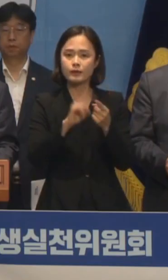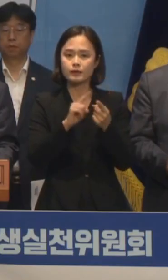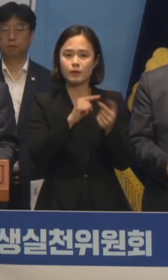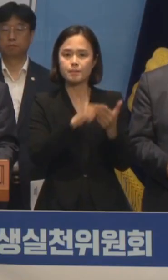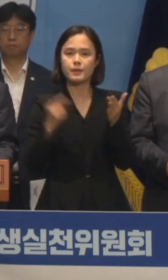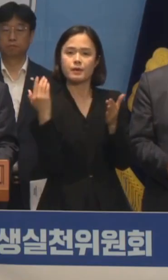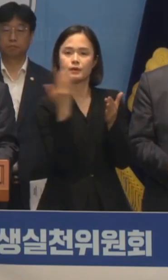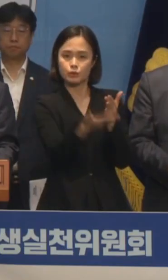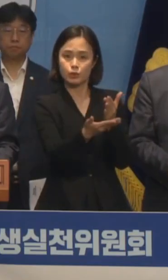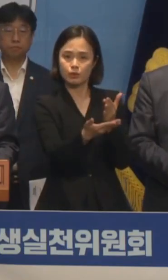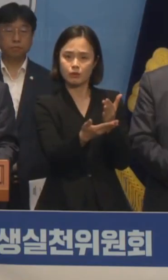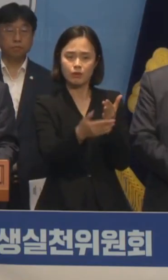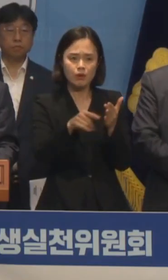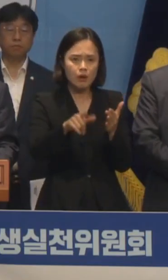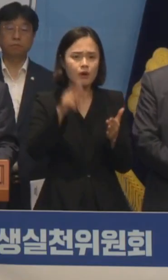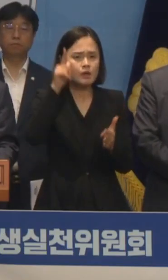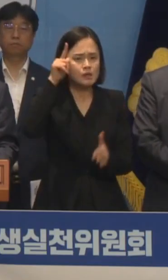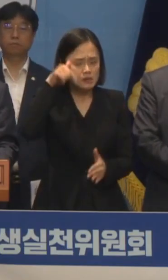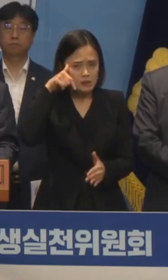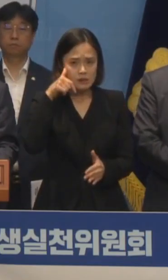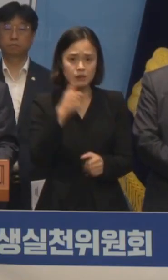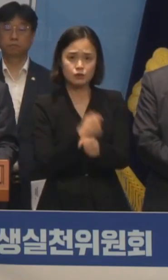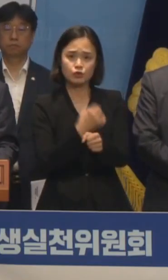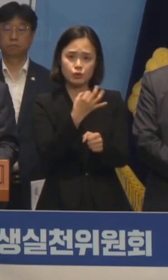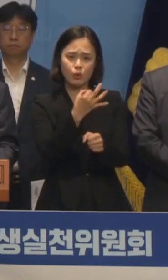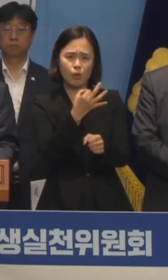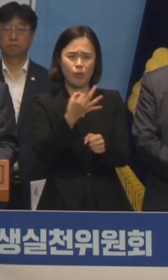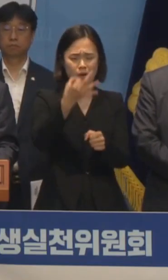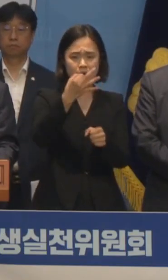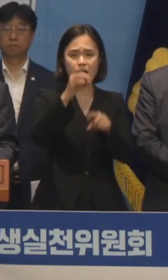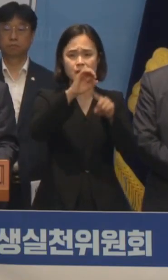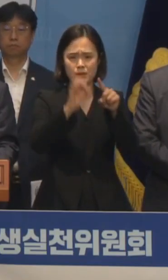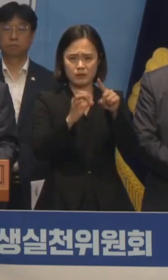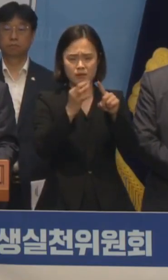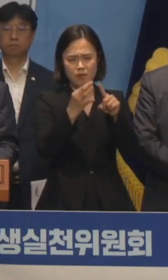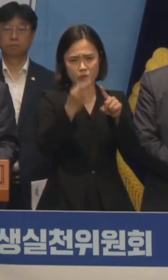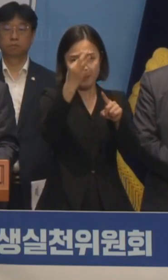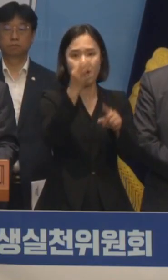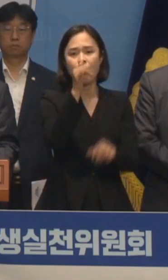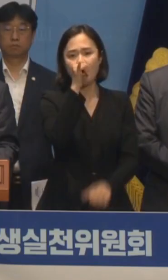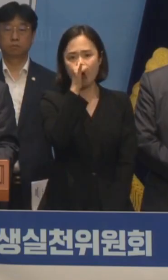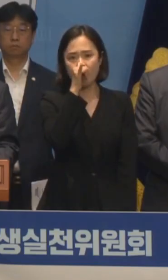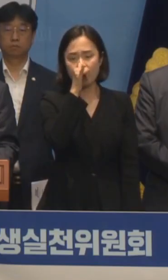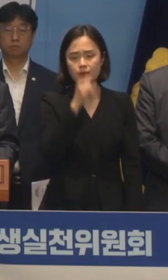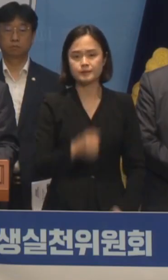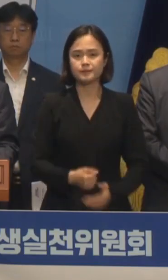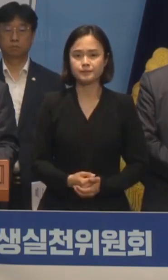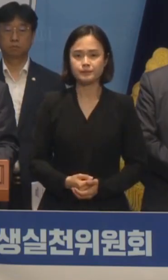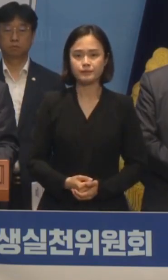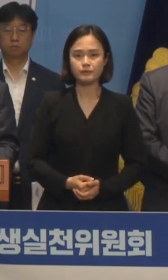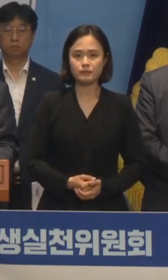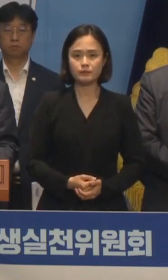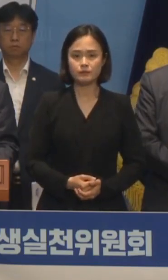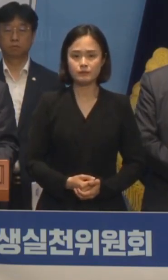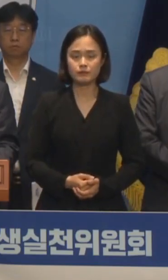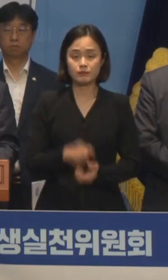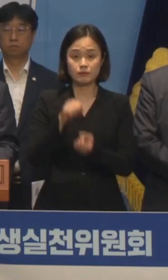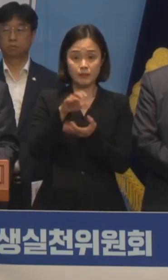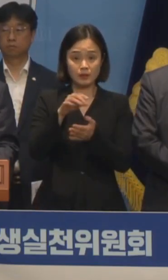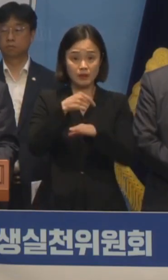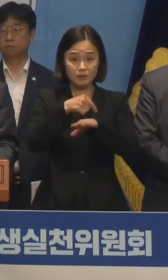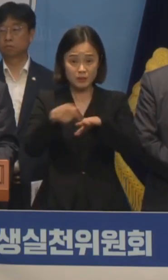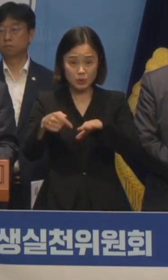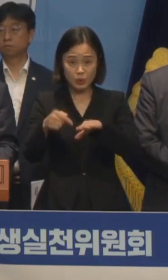수수료율을 유지하면서 경쟁사의 경쟁 우대 가능성을 배제하였다. 결국 배달의